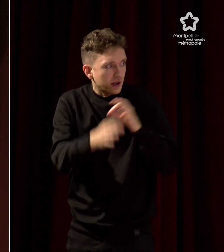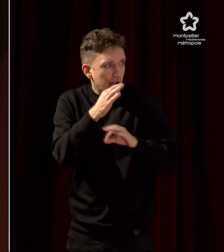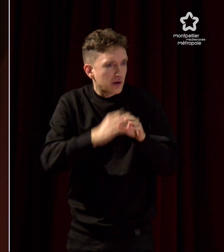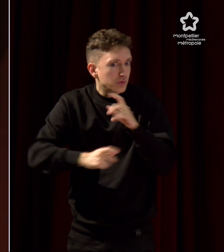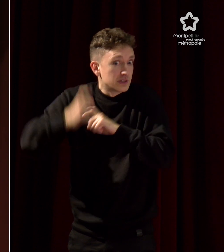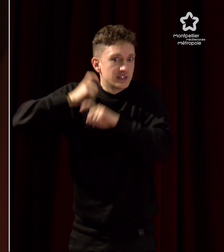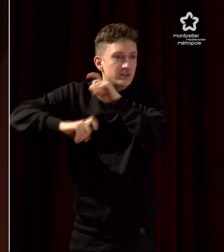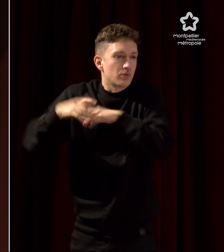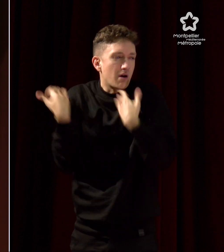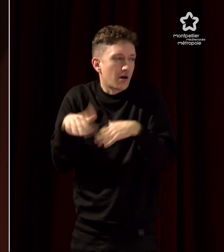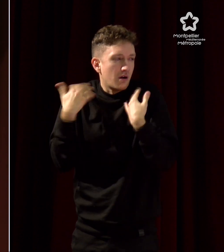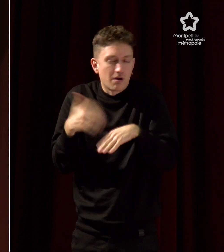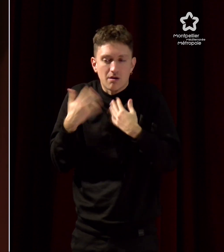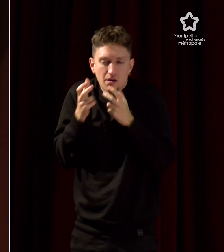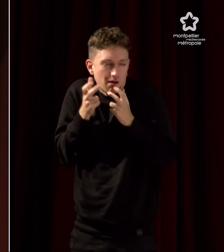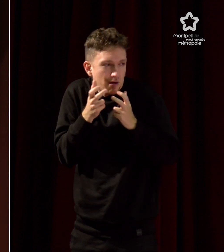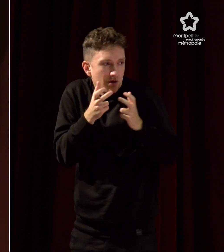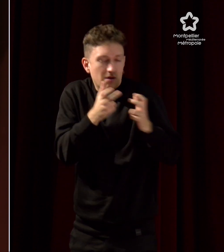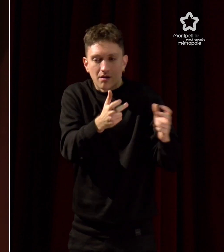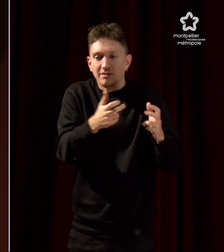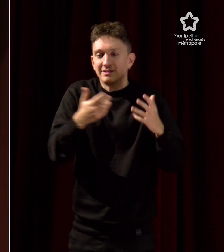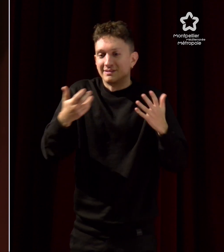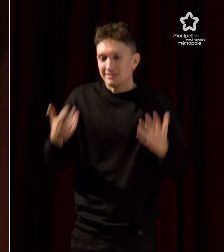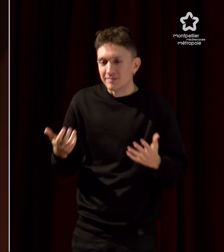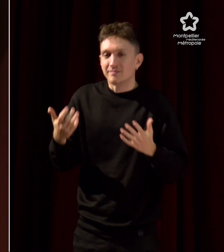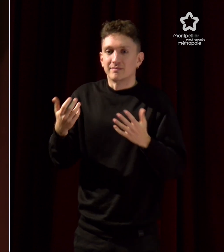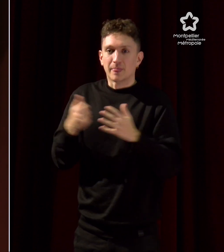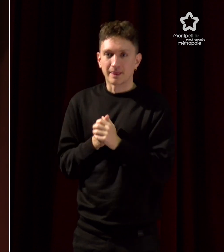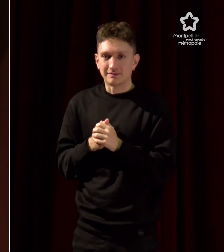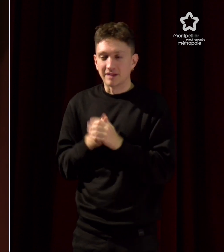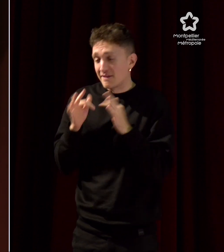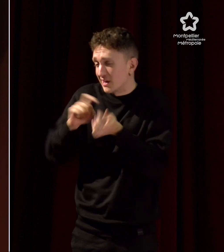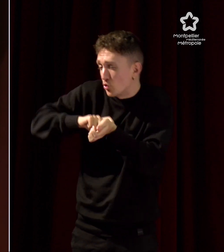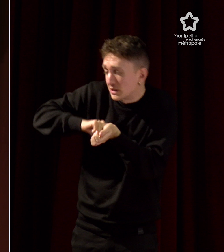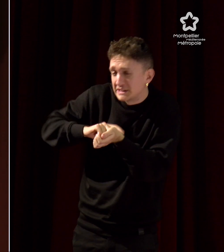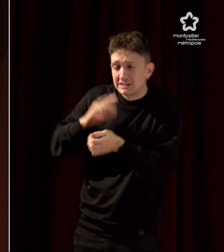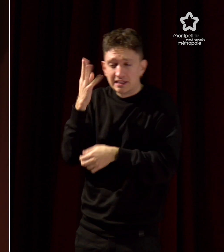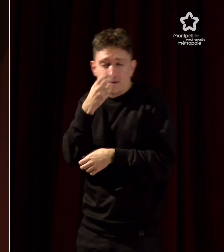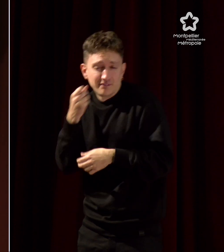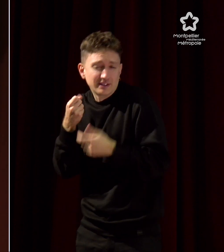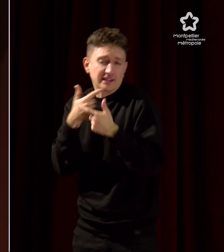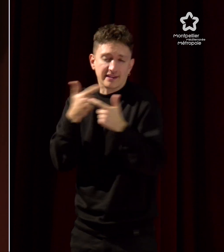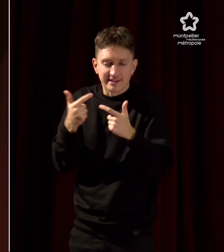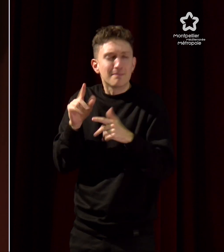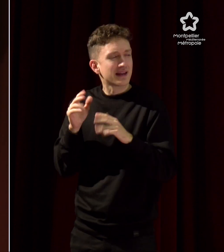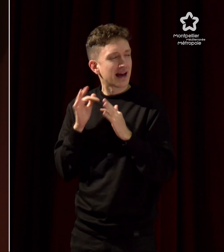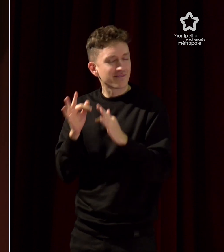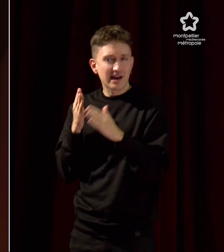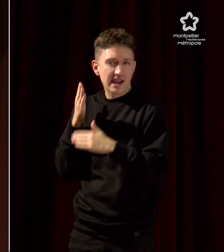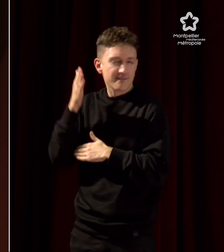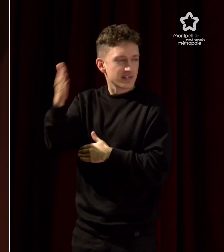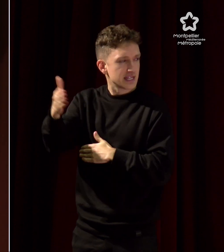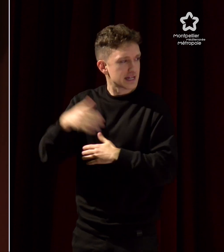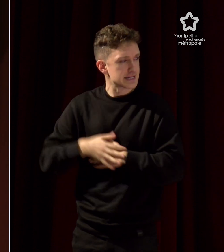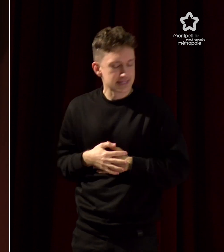bon juriste qui va dire que droit de sol des Africains va dans les autres pays. De l'avenir. Aujourd'hui, on a